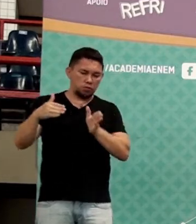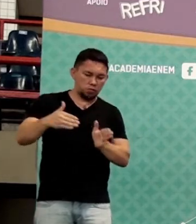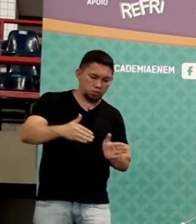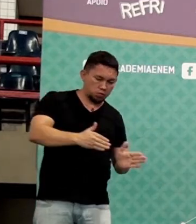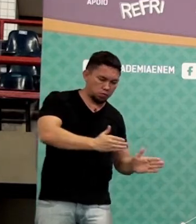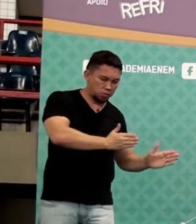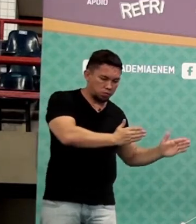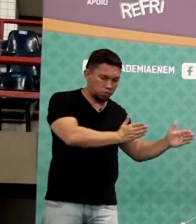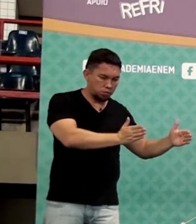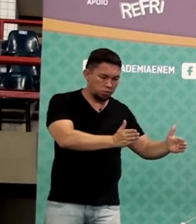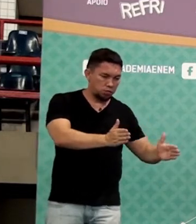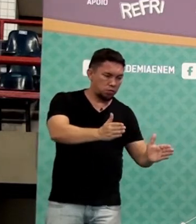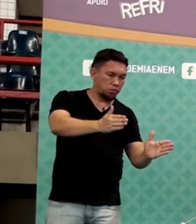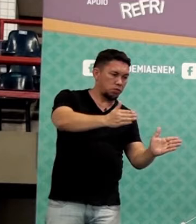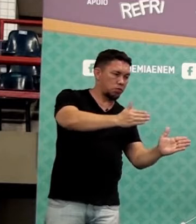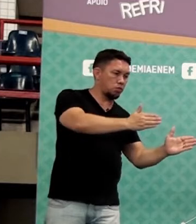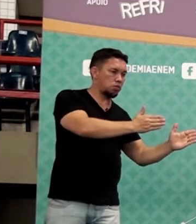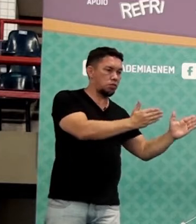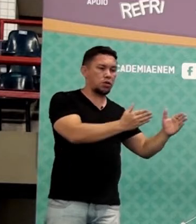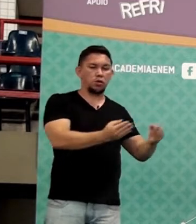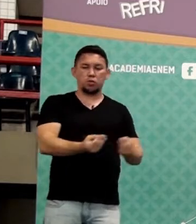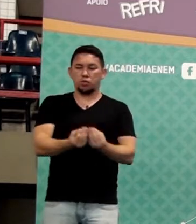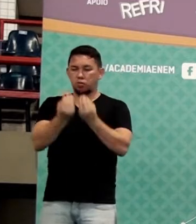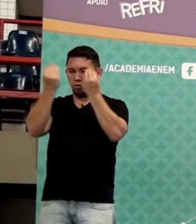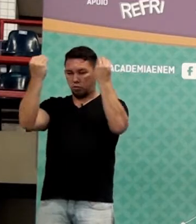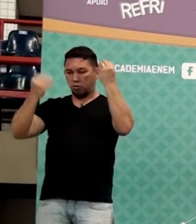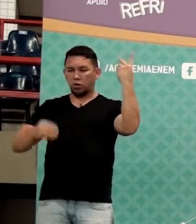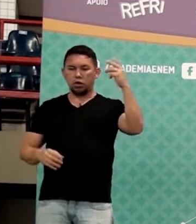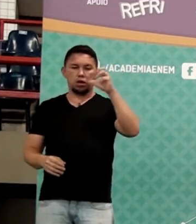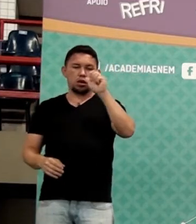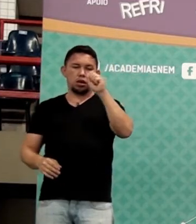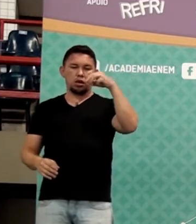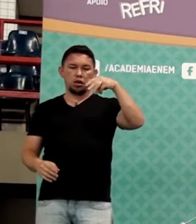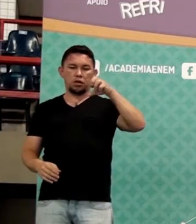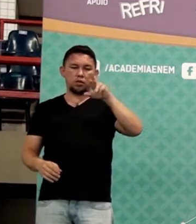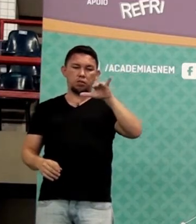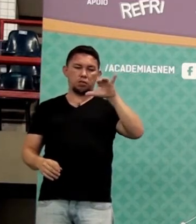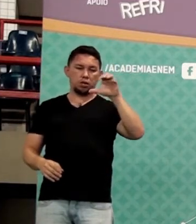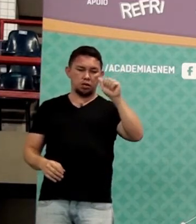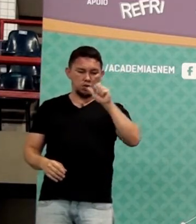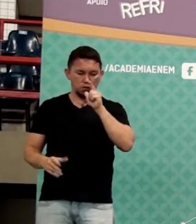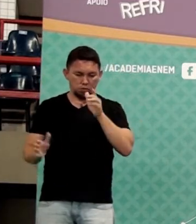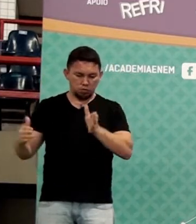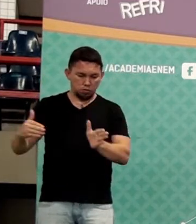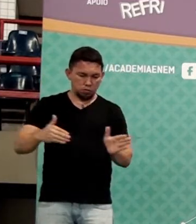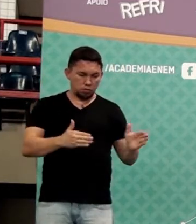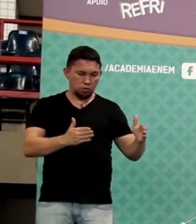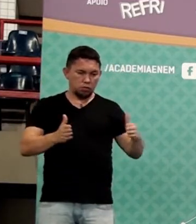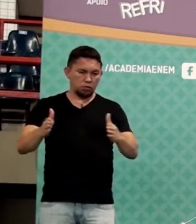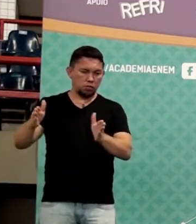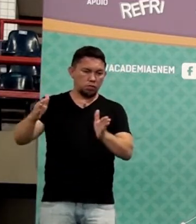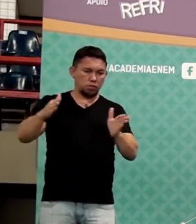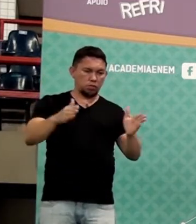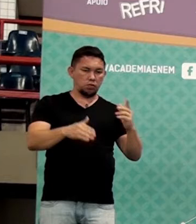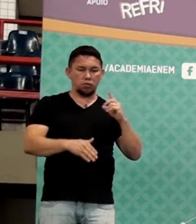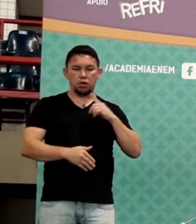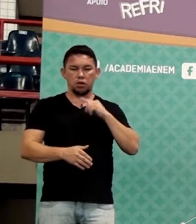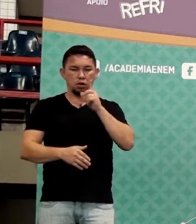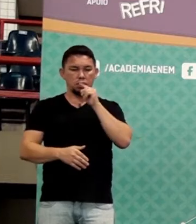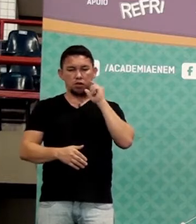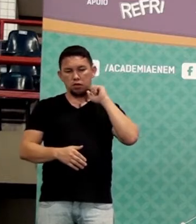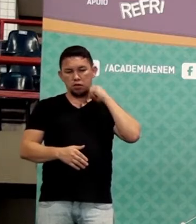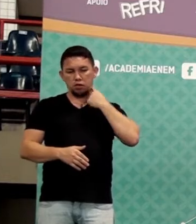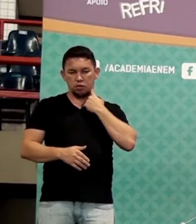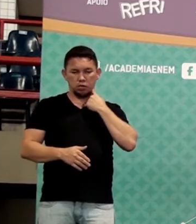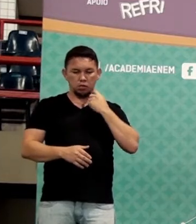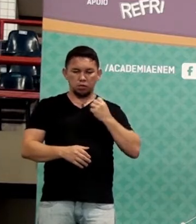ali pelo Clube do América, atravessa a Dom Manuel. Onde antes passava um rio, hoje passa água suja que sai da